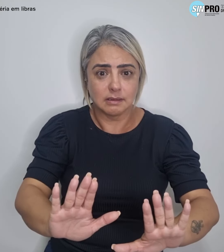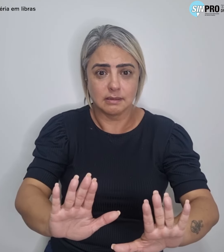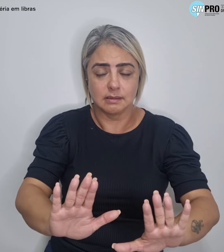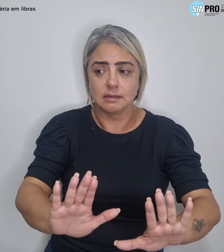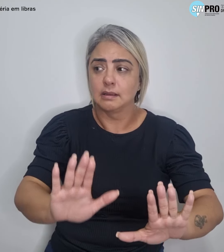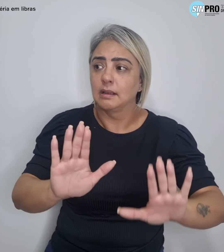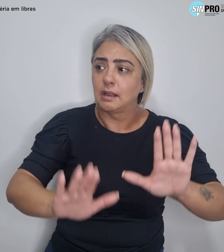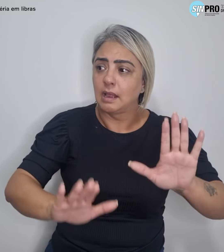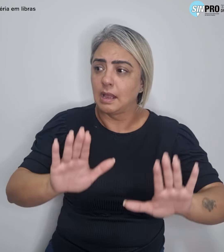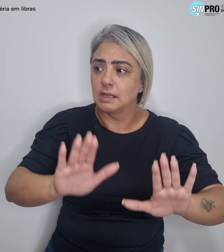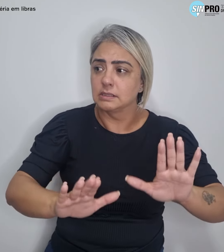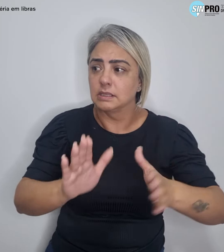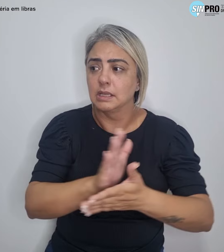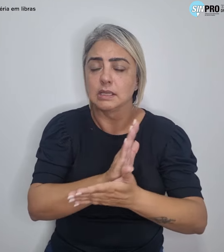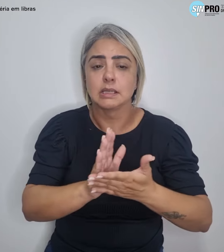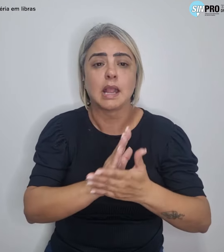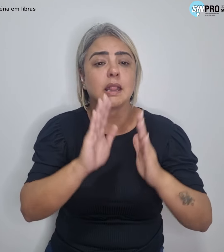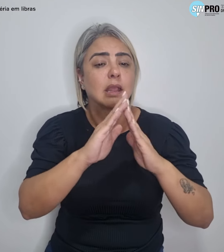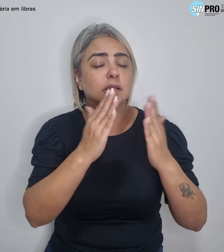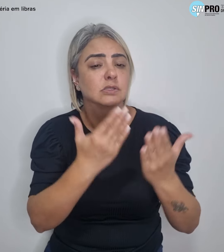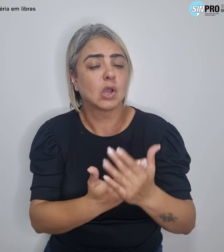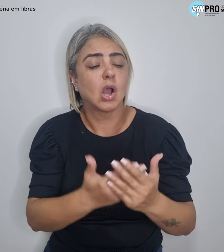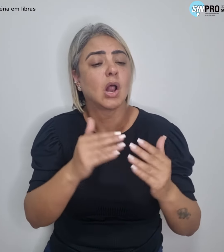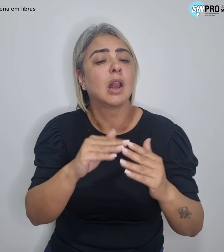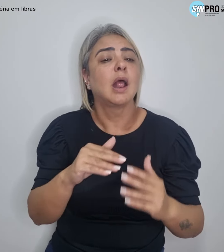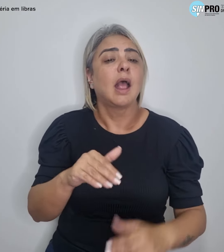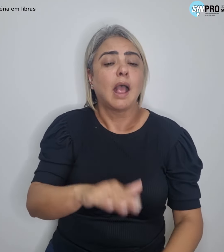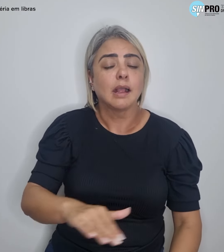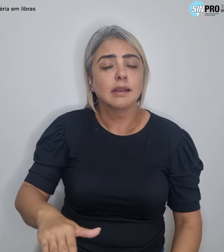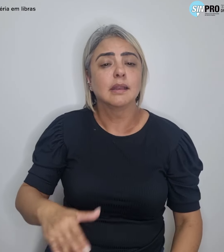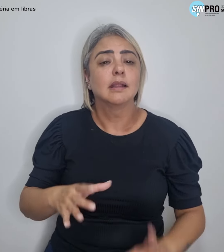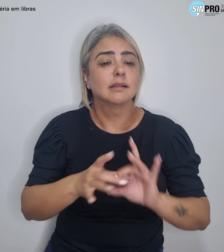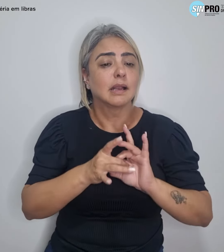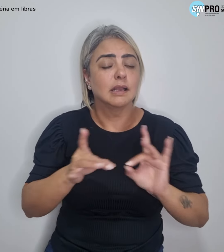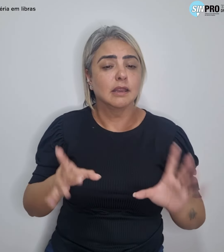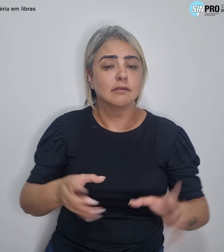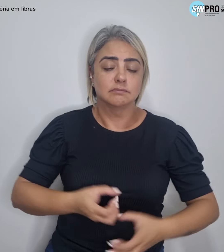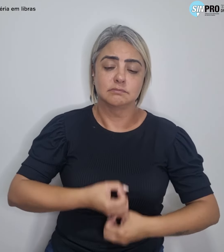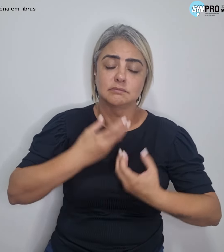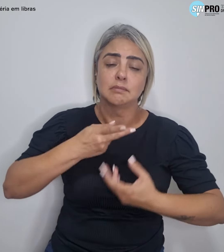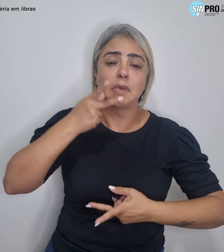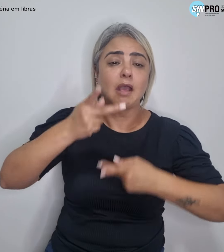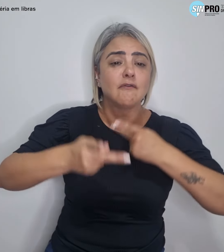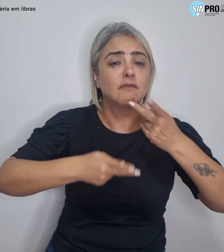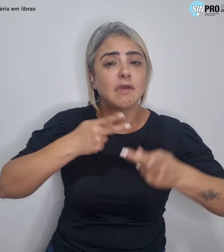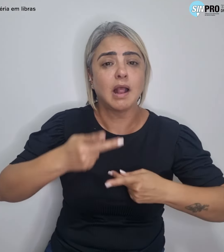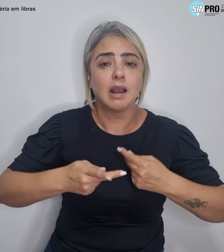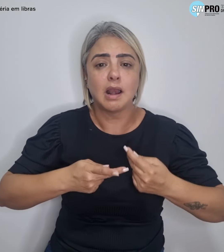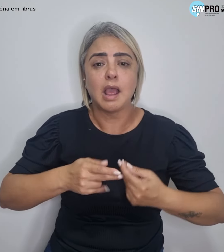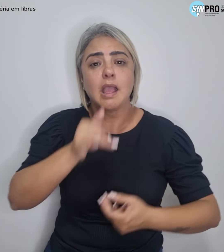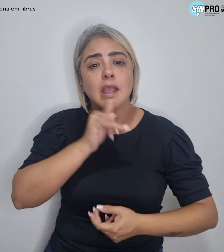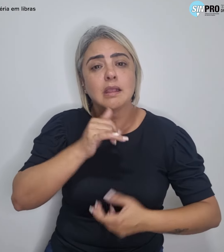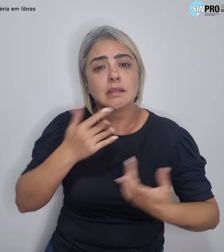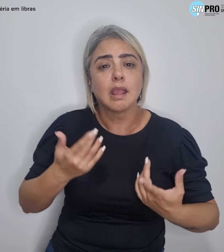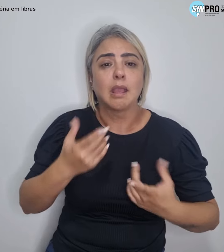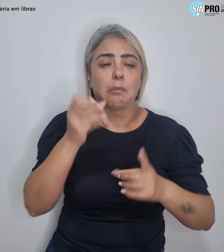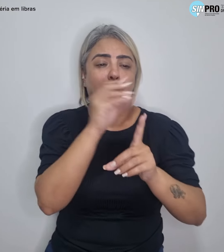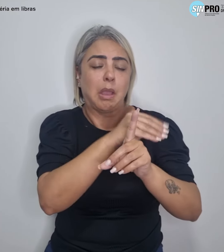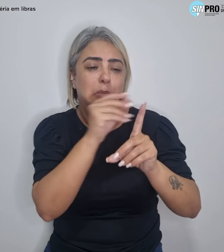vezes, é na escola que a criança se sente à vontade para expressar situações de assédio, abuso